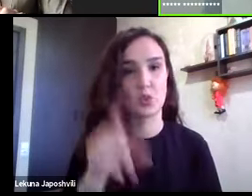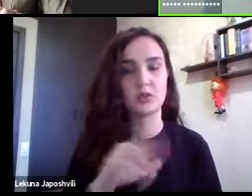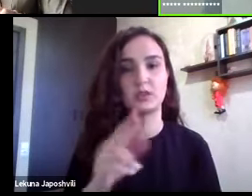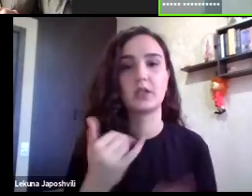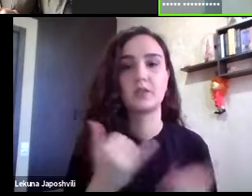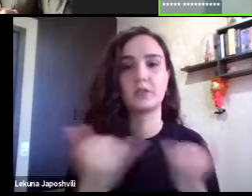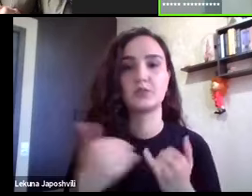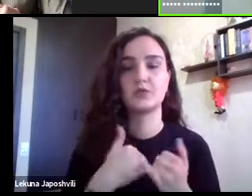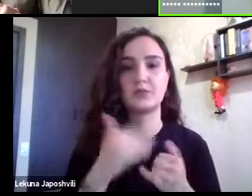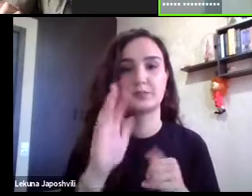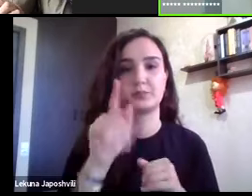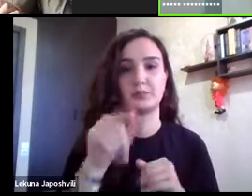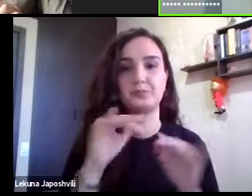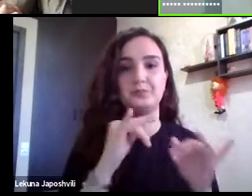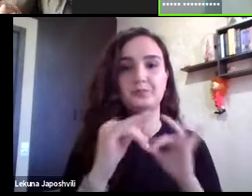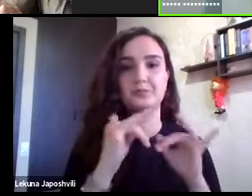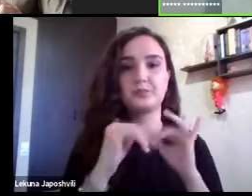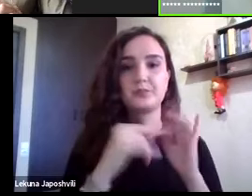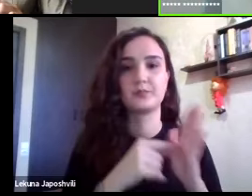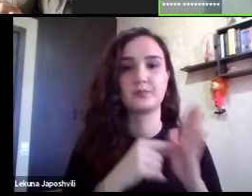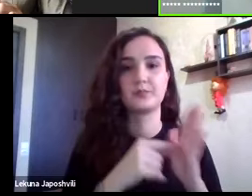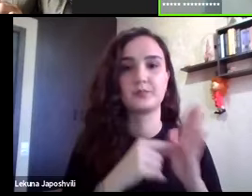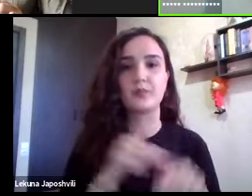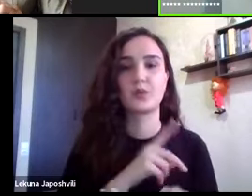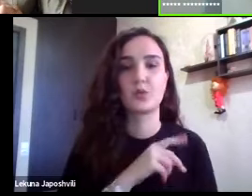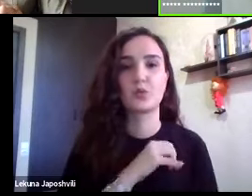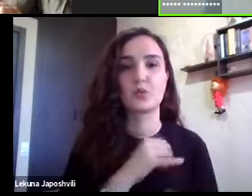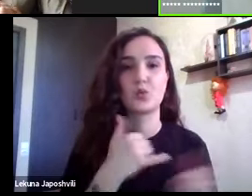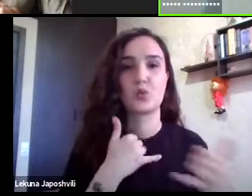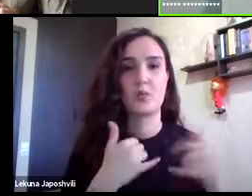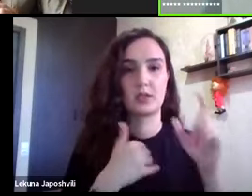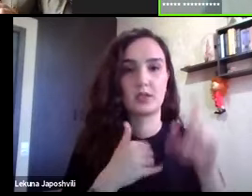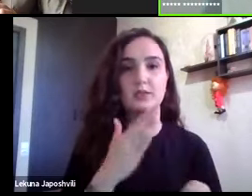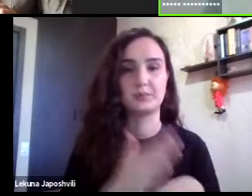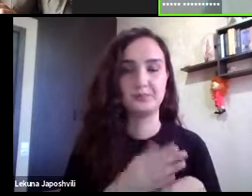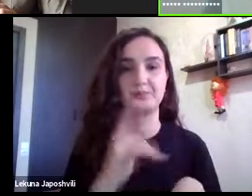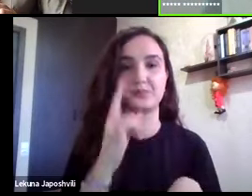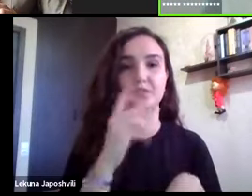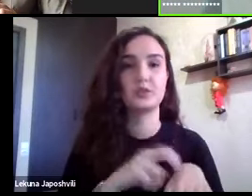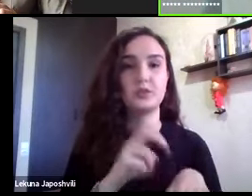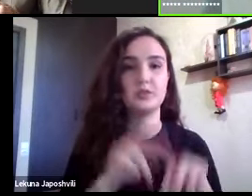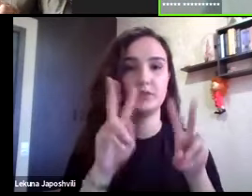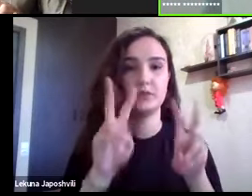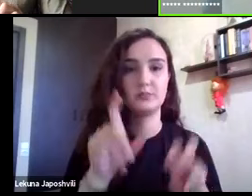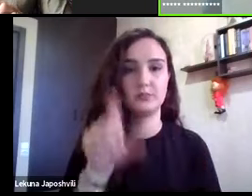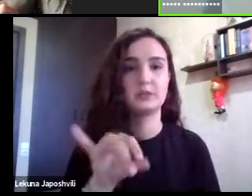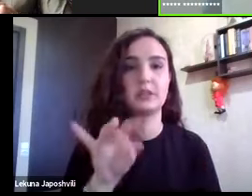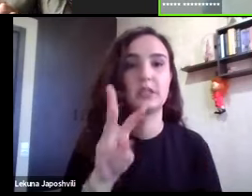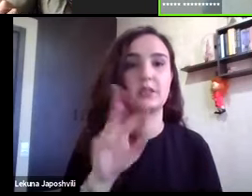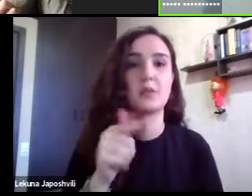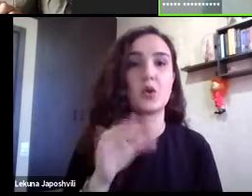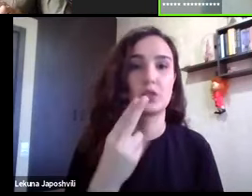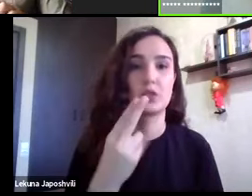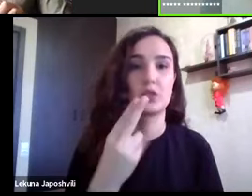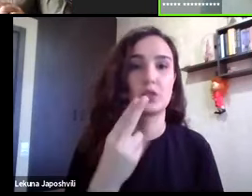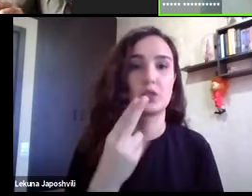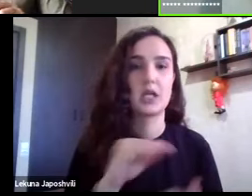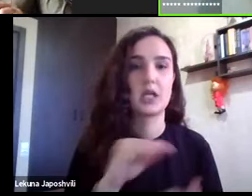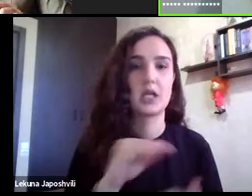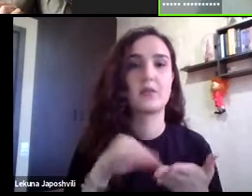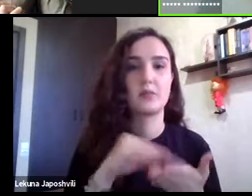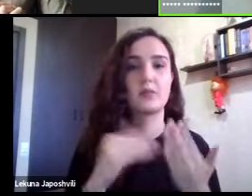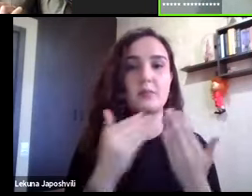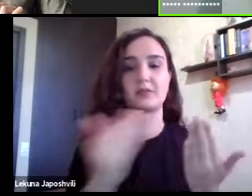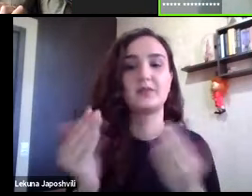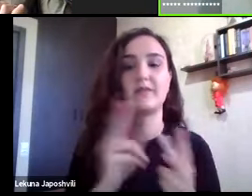ჩვენი ჩართვის სპეციალურ სტუმარი არის პედიატრი ქალბატონი ირმა გოცილიძე. გავიმეორებ მათთვის,